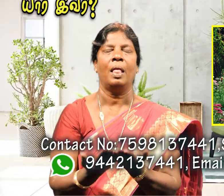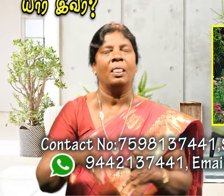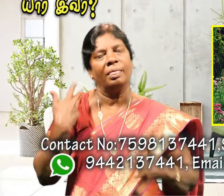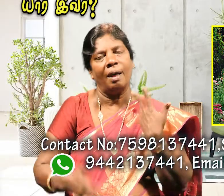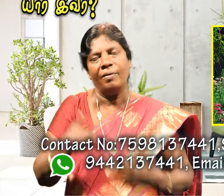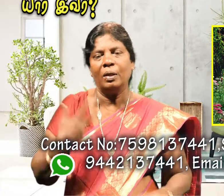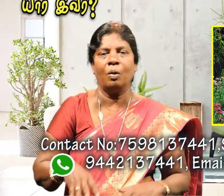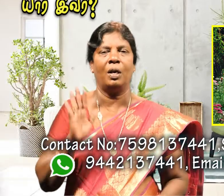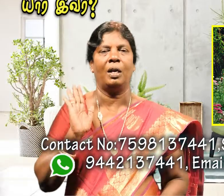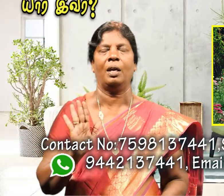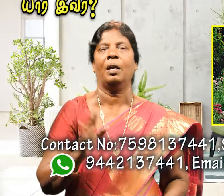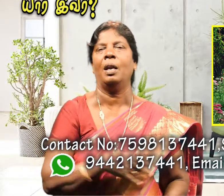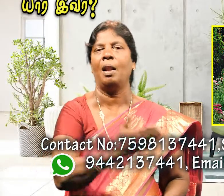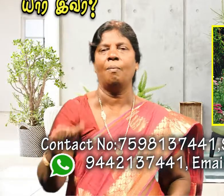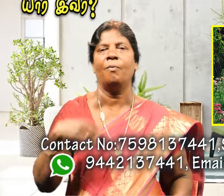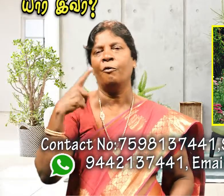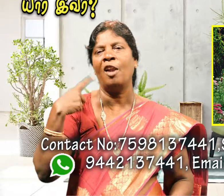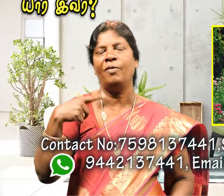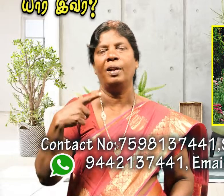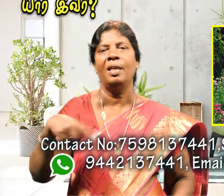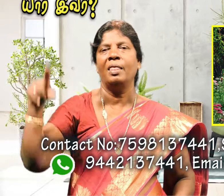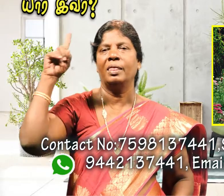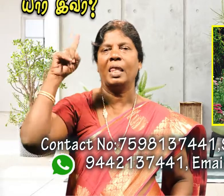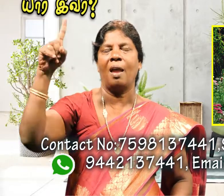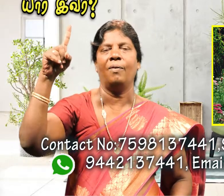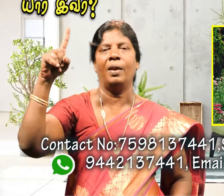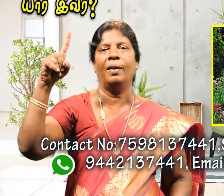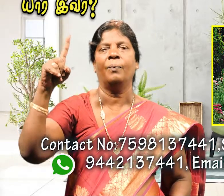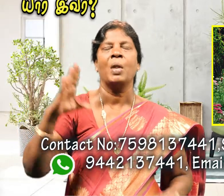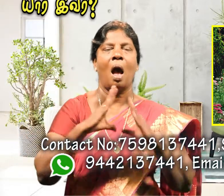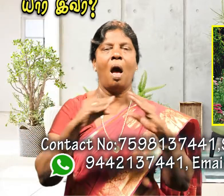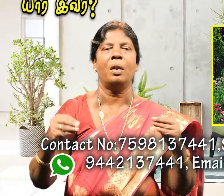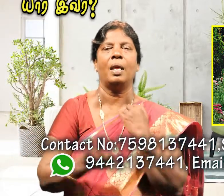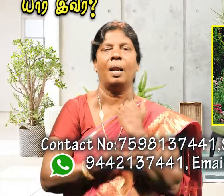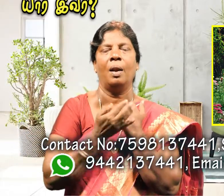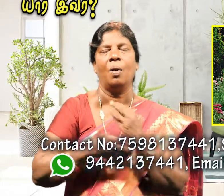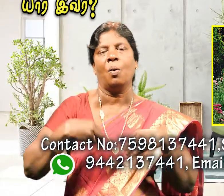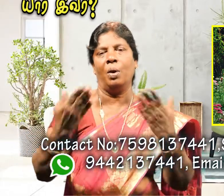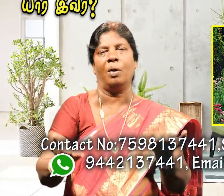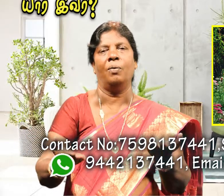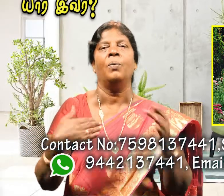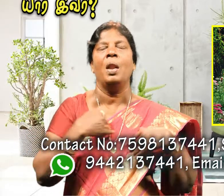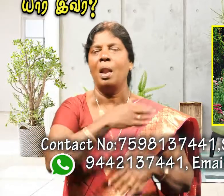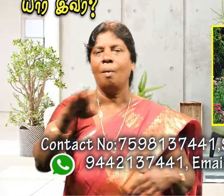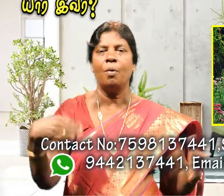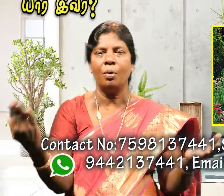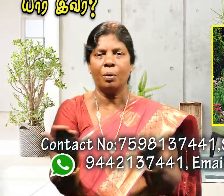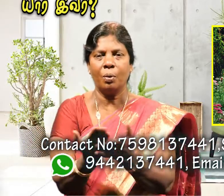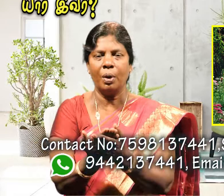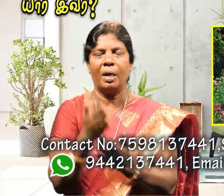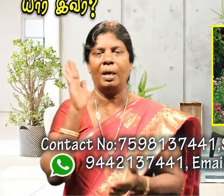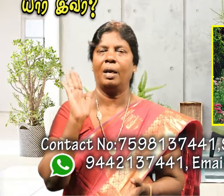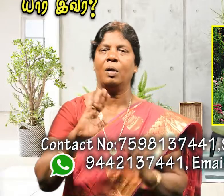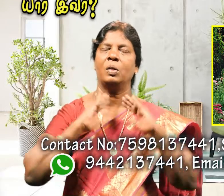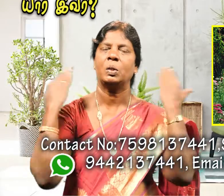சூழ்நிலைகளினாலே தவித்துக் கொண்டிருக்கும் நம் வாழ்வில் தெய்வம் ஆறுதல் தரவும் நம்மோடு கூட